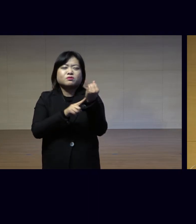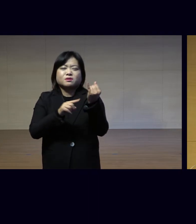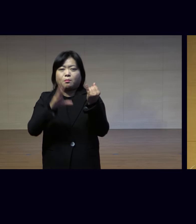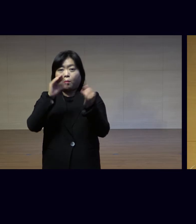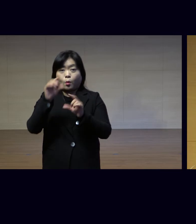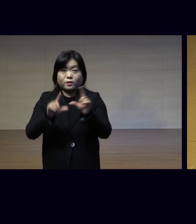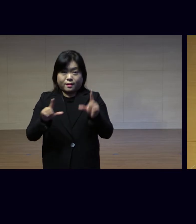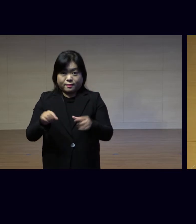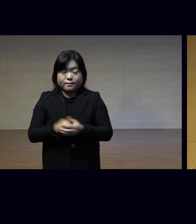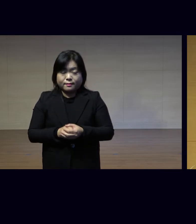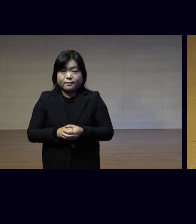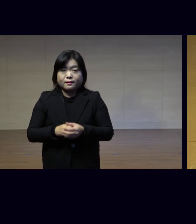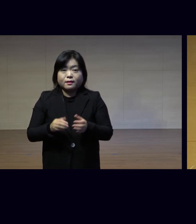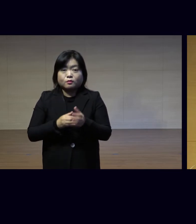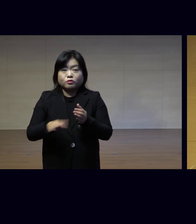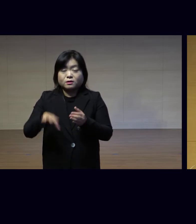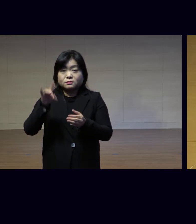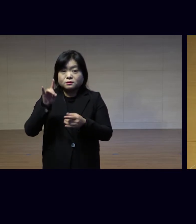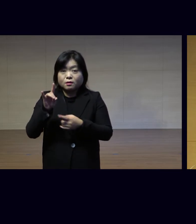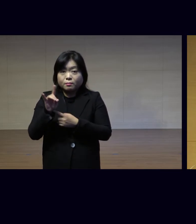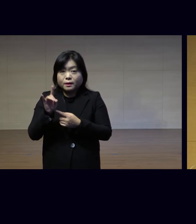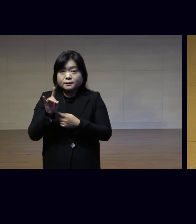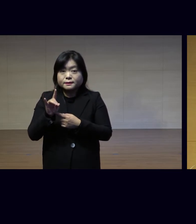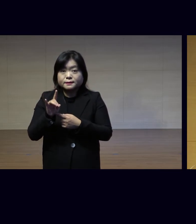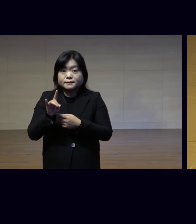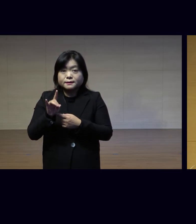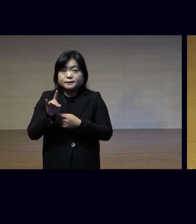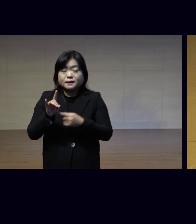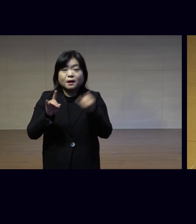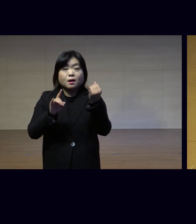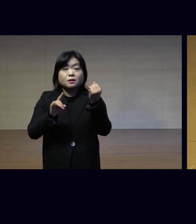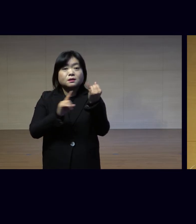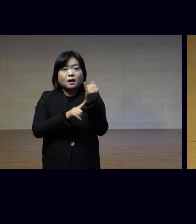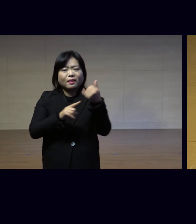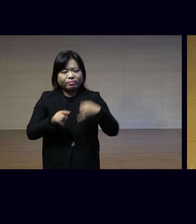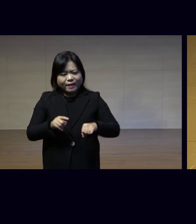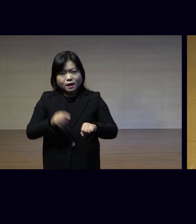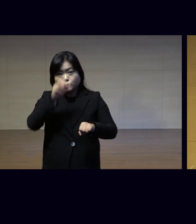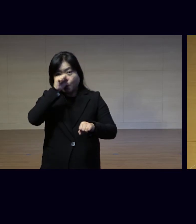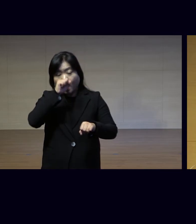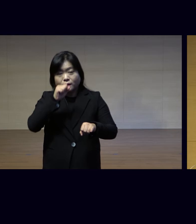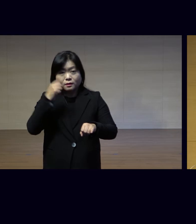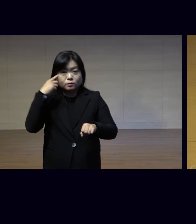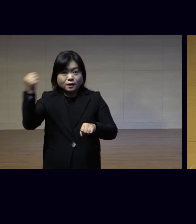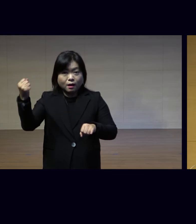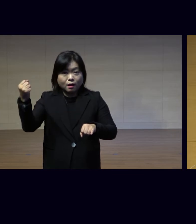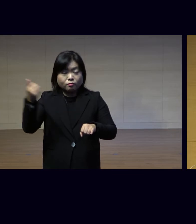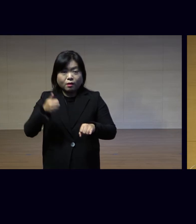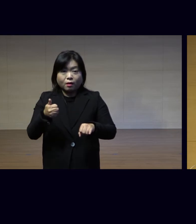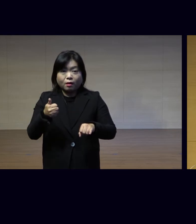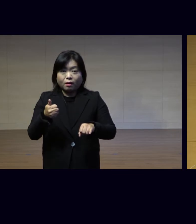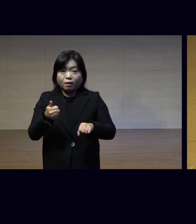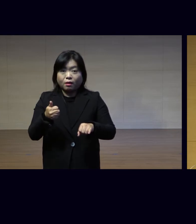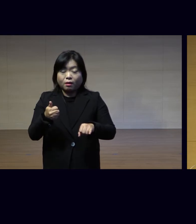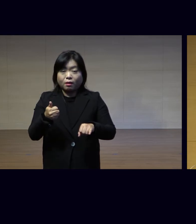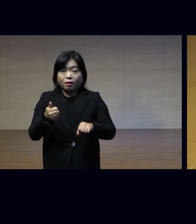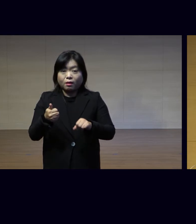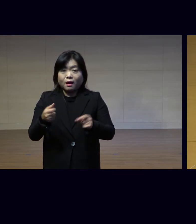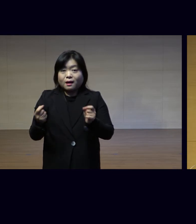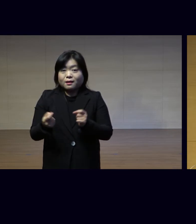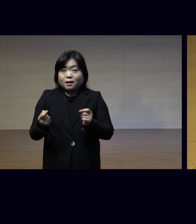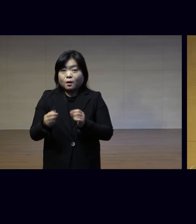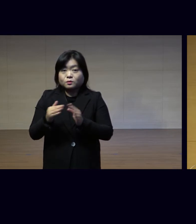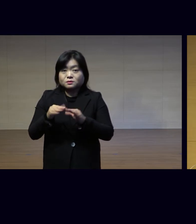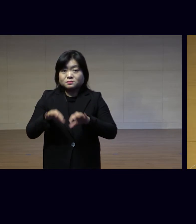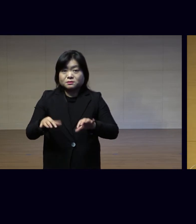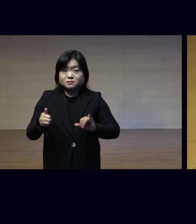이제 그러니까 처음에는 사실은 자기 딸을 좋아하는 줄 알아요. 근데 얘가 그 집 가까운 집에 있는